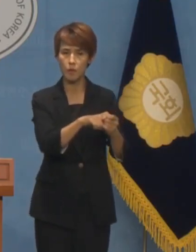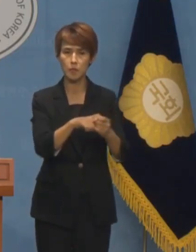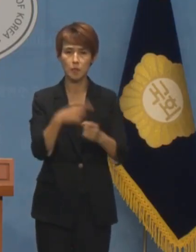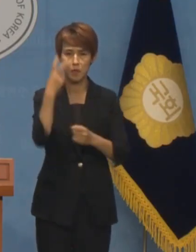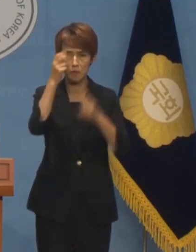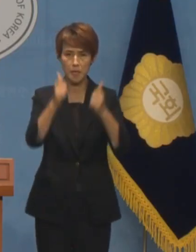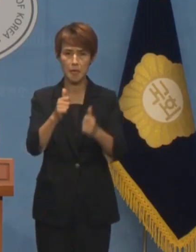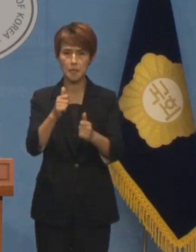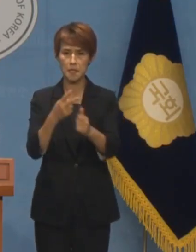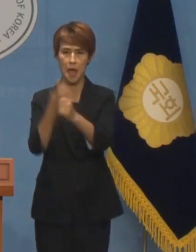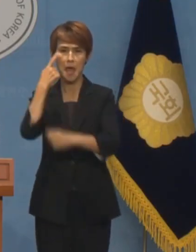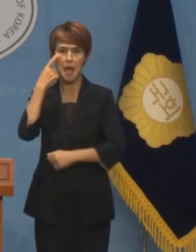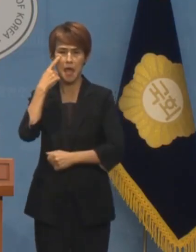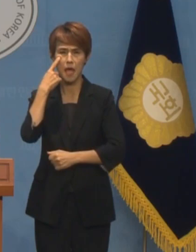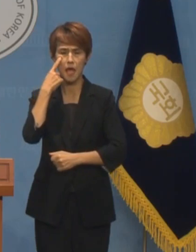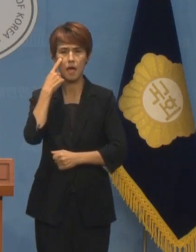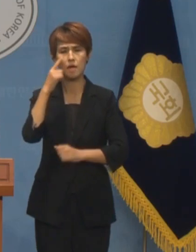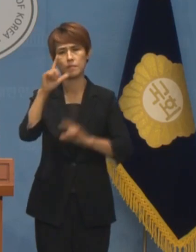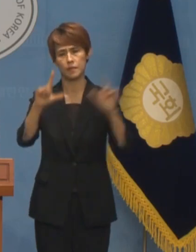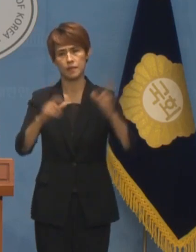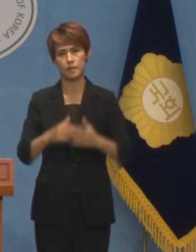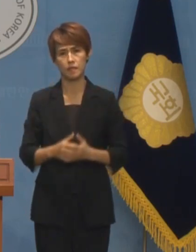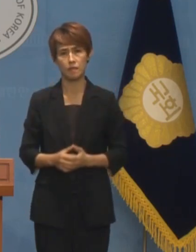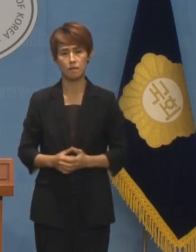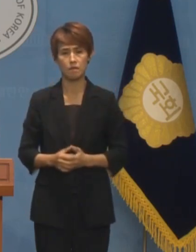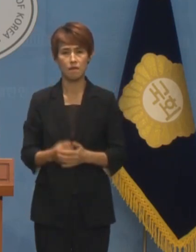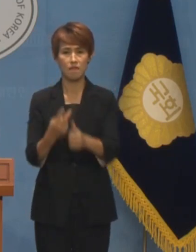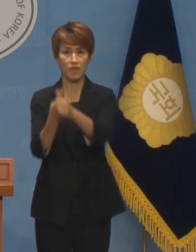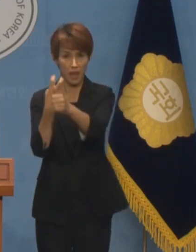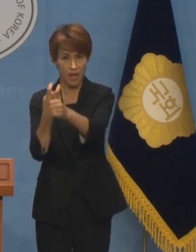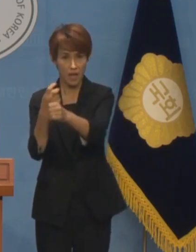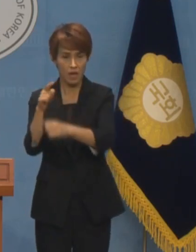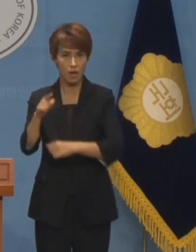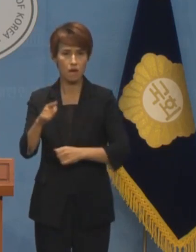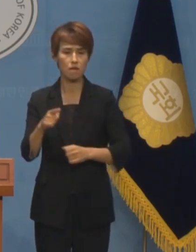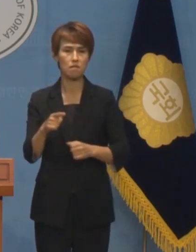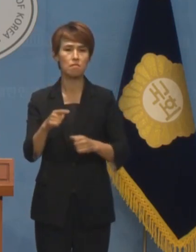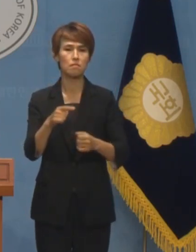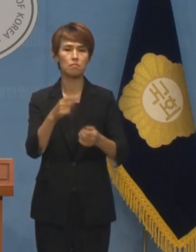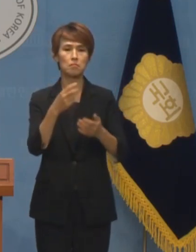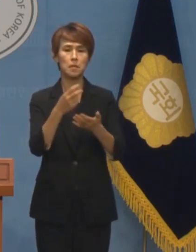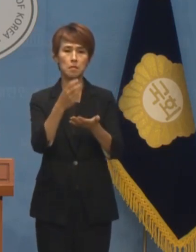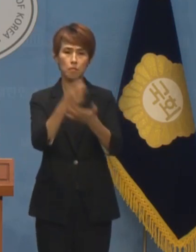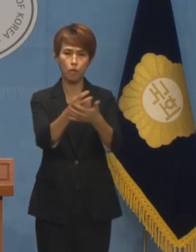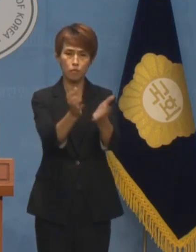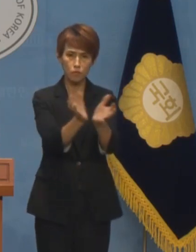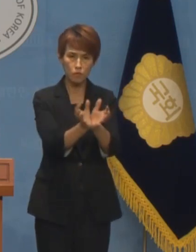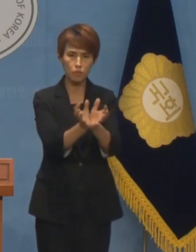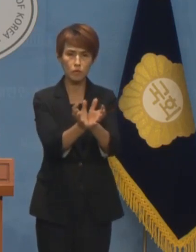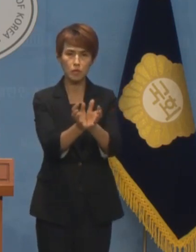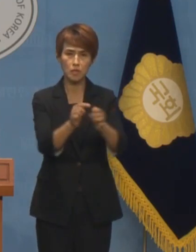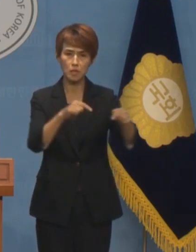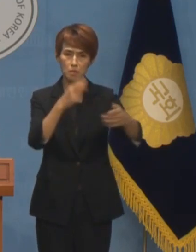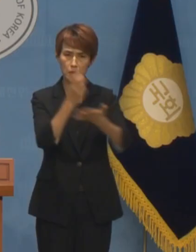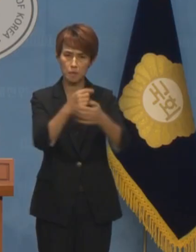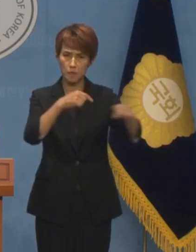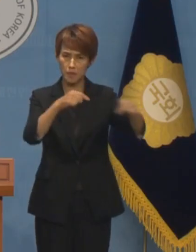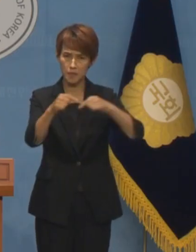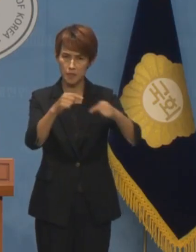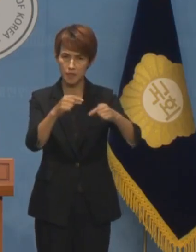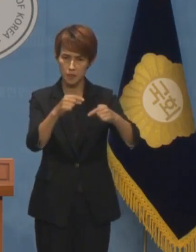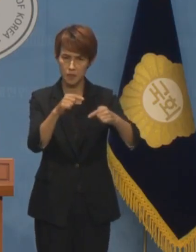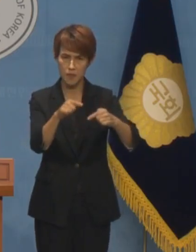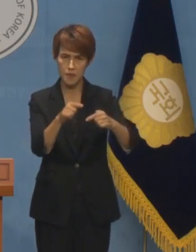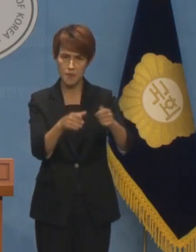보자는 시기입니다. 탄핵을 사법부와 법치 시스템을 공격하는 잔 기술로 남용하는